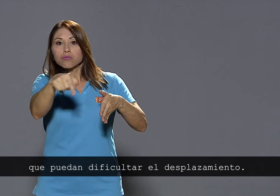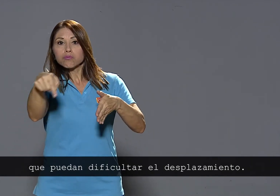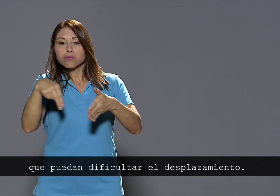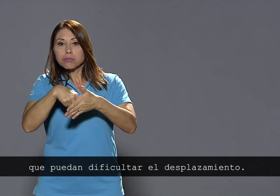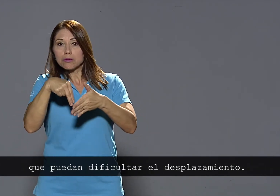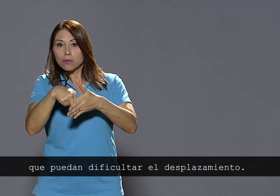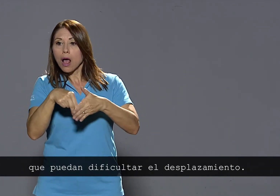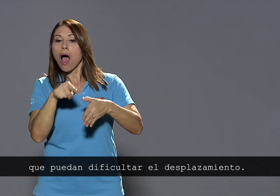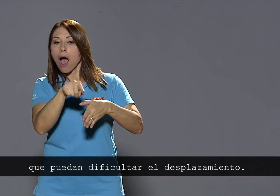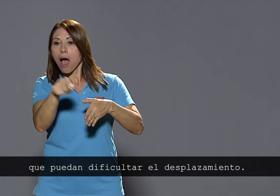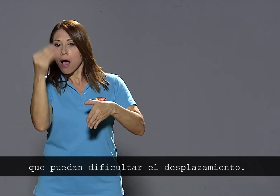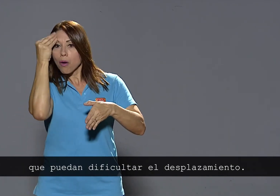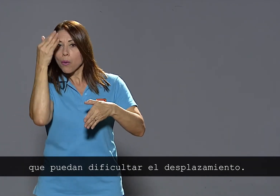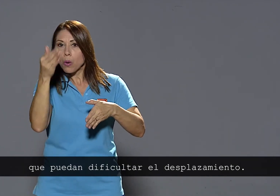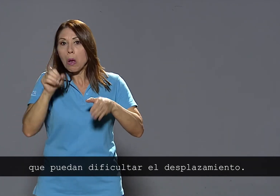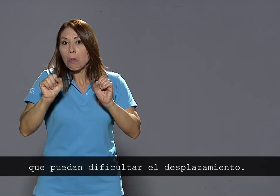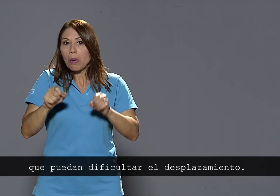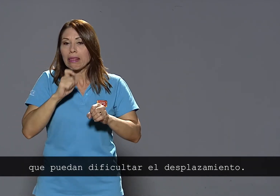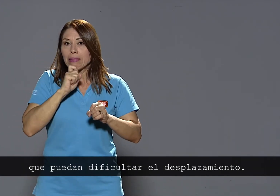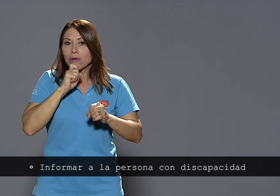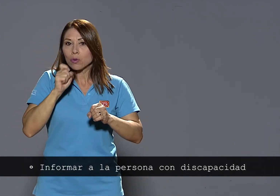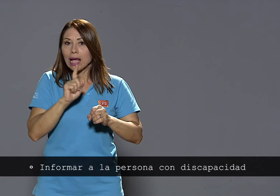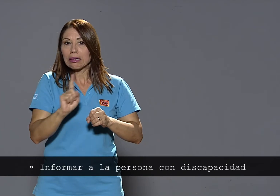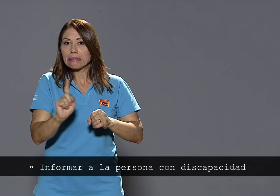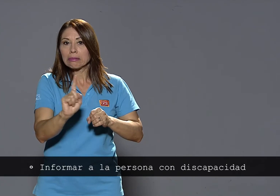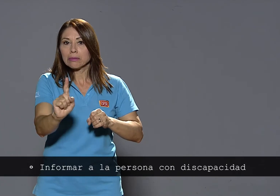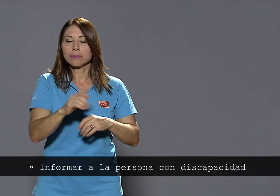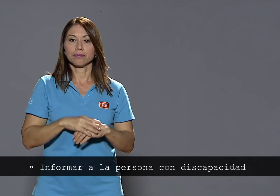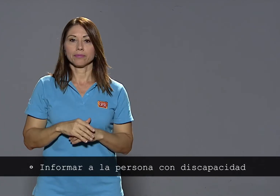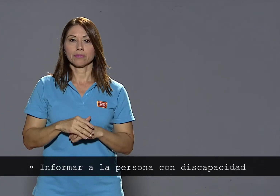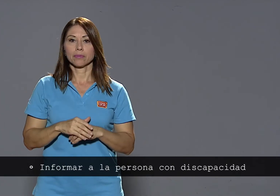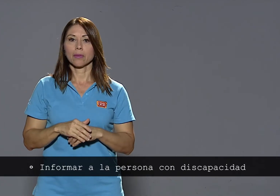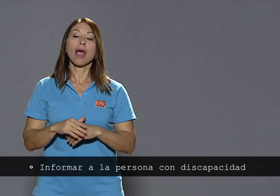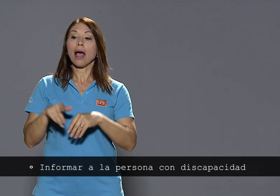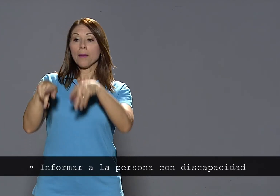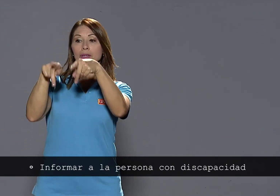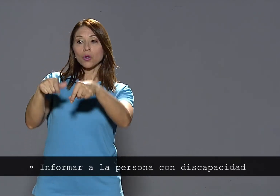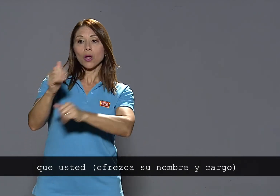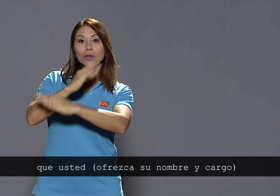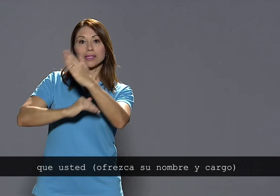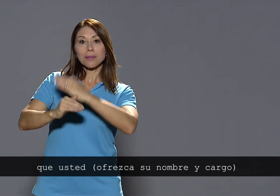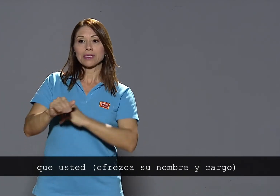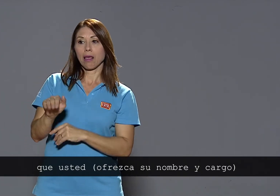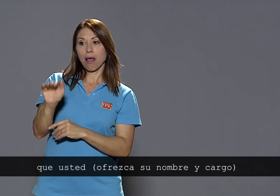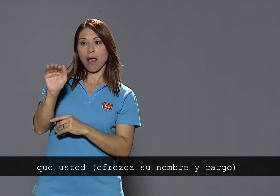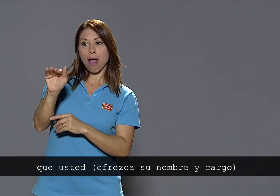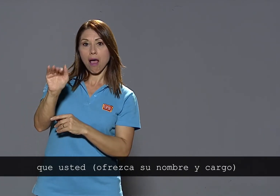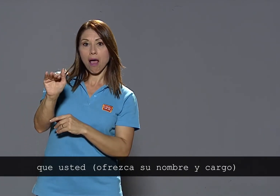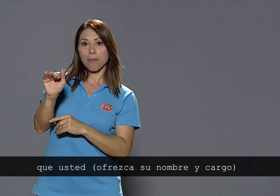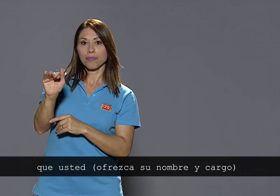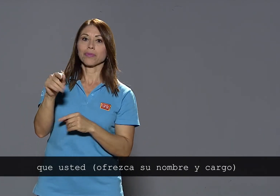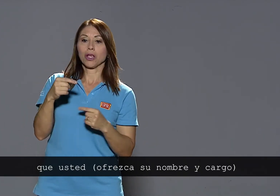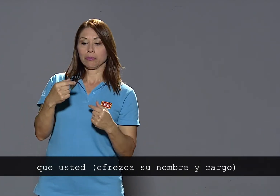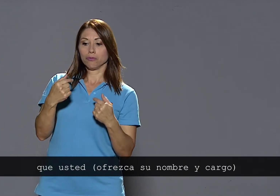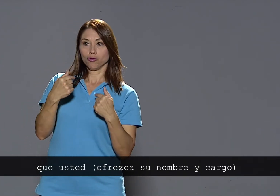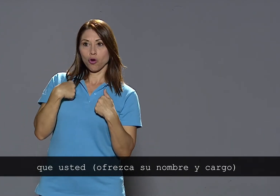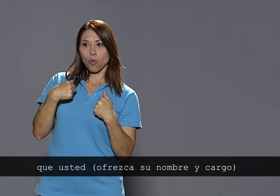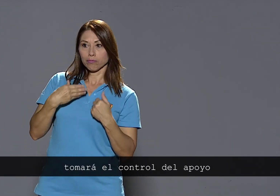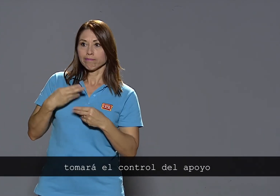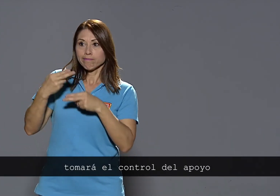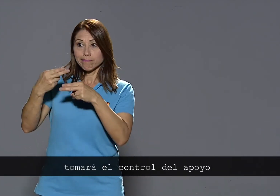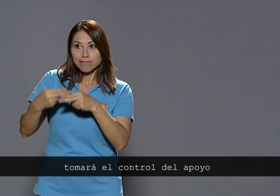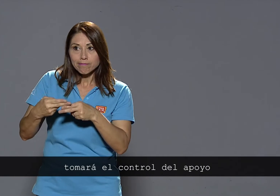puedan dificultar el desplazamiento. Informar a la persona con discapacidad que usted ofrezca su nombre y